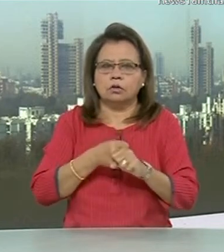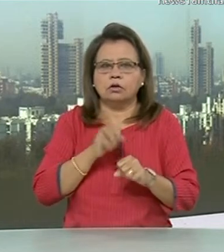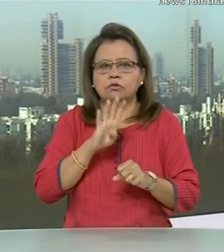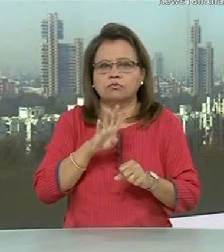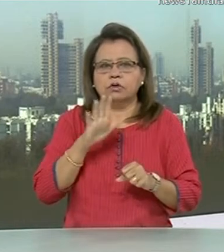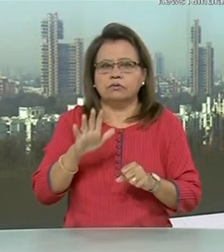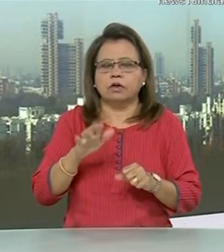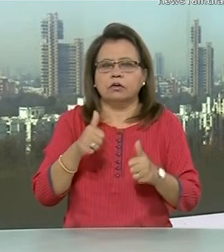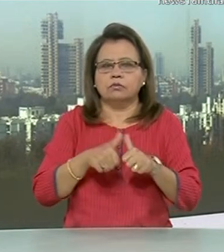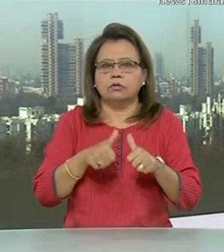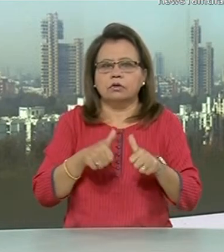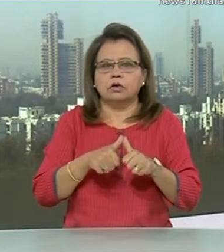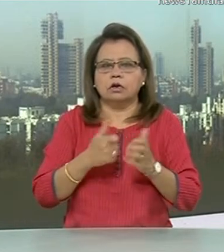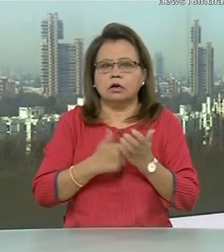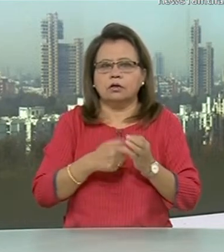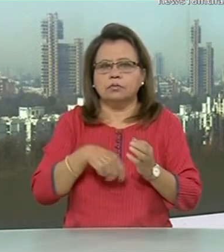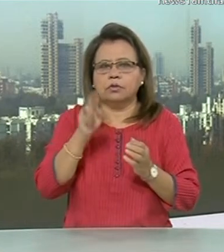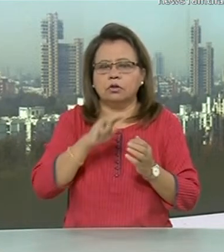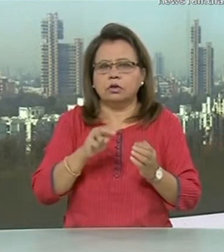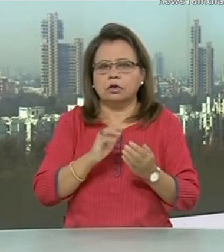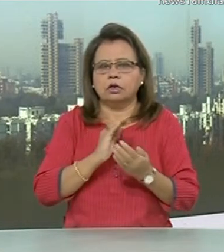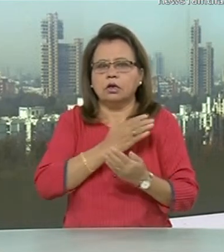सब्सक्राइब टो